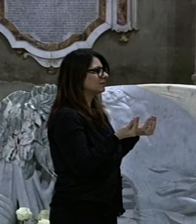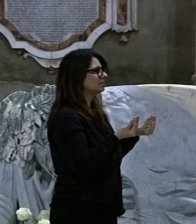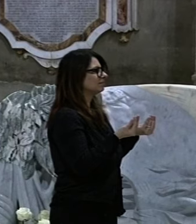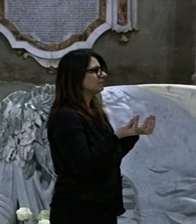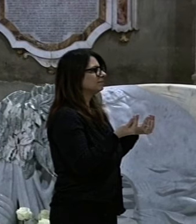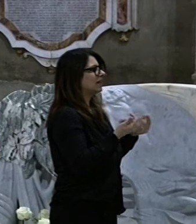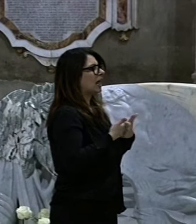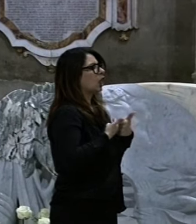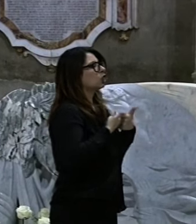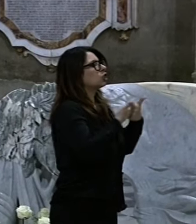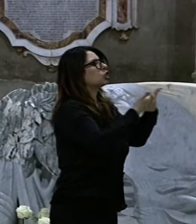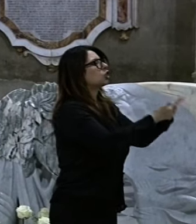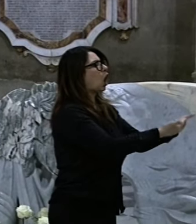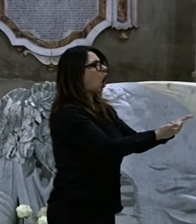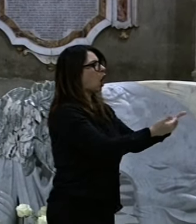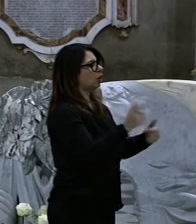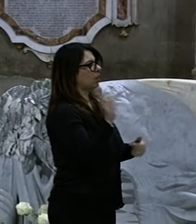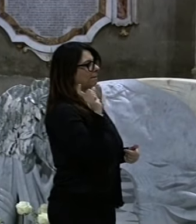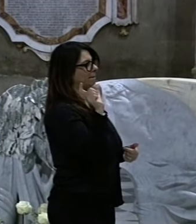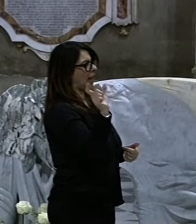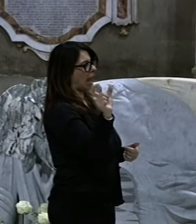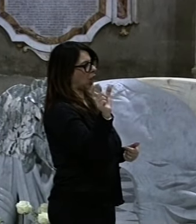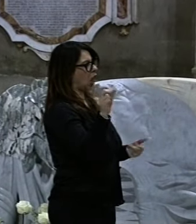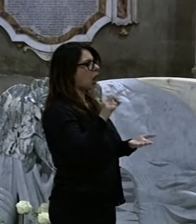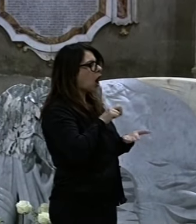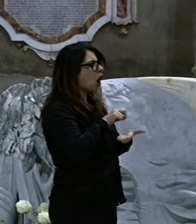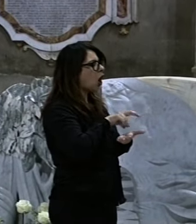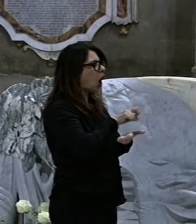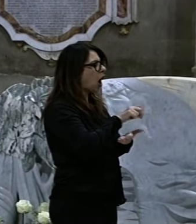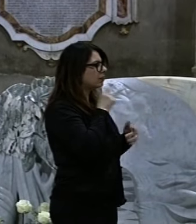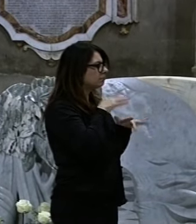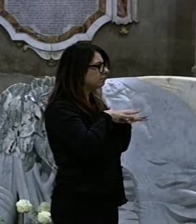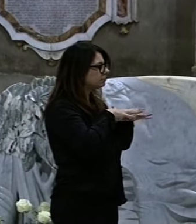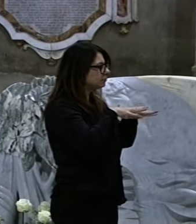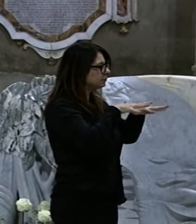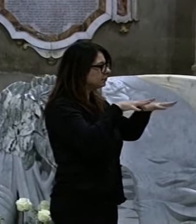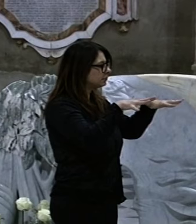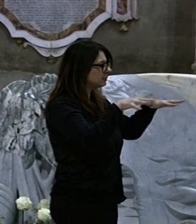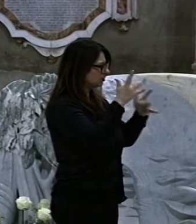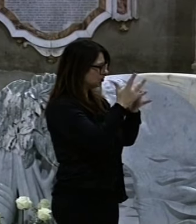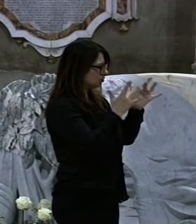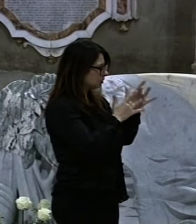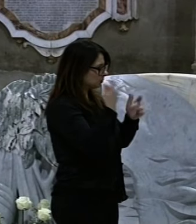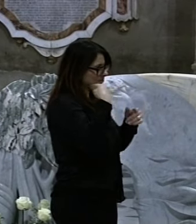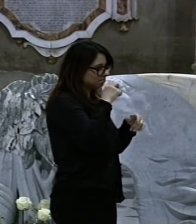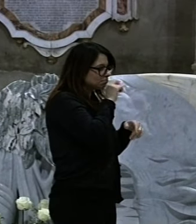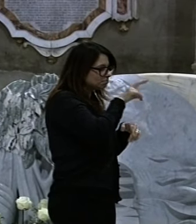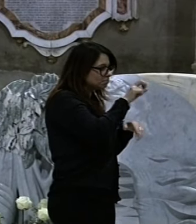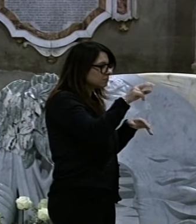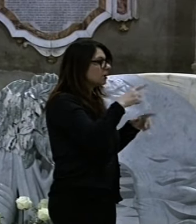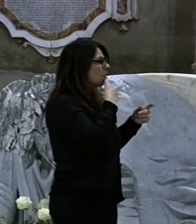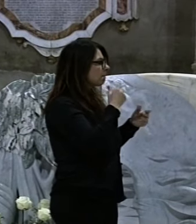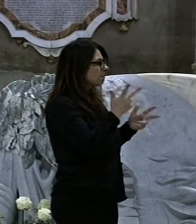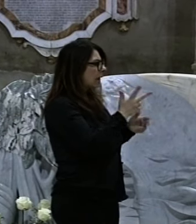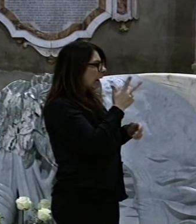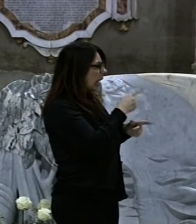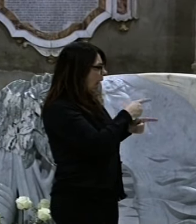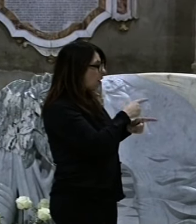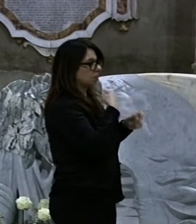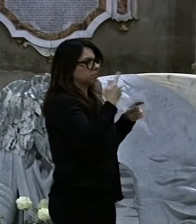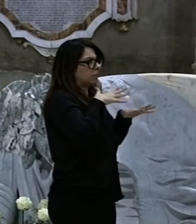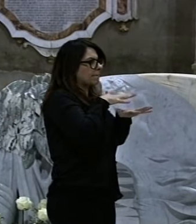della parola che corre, che si diffonde. Potremmo dirlo in questo modo, è come se la parola